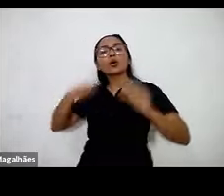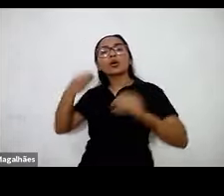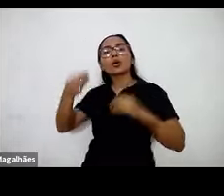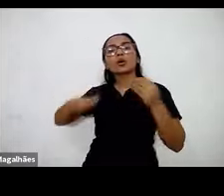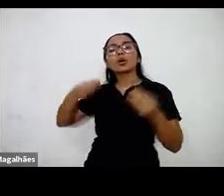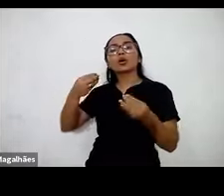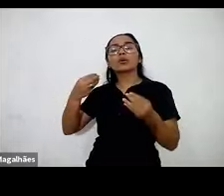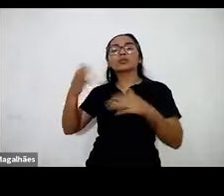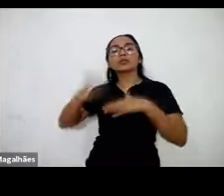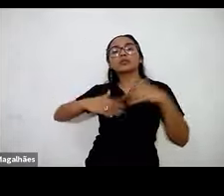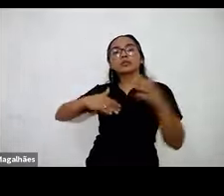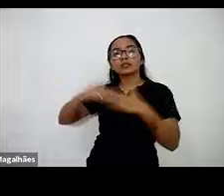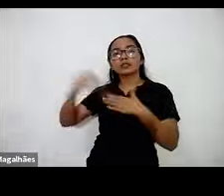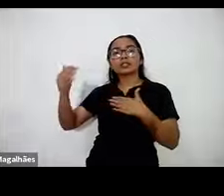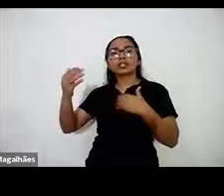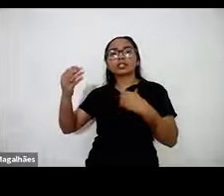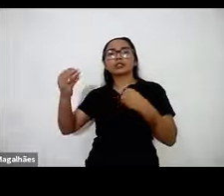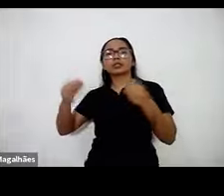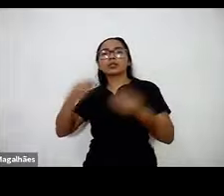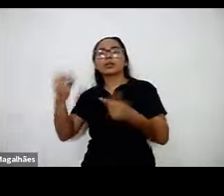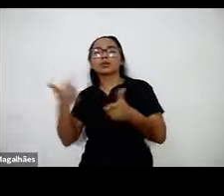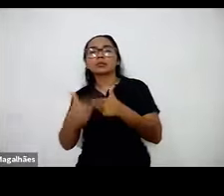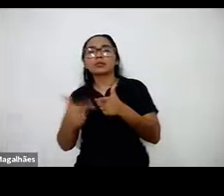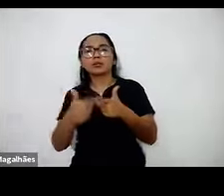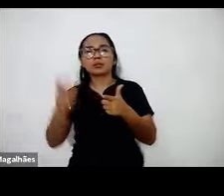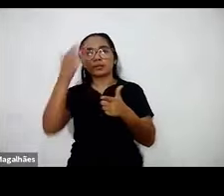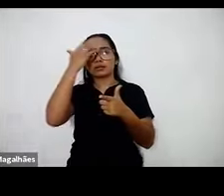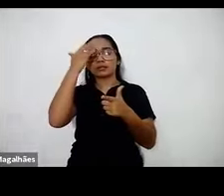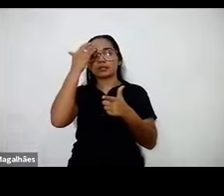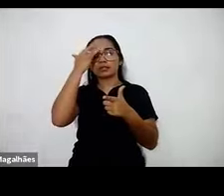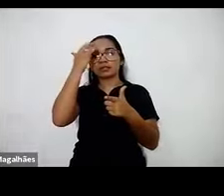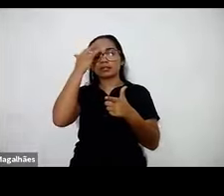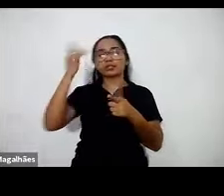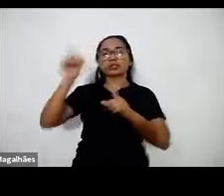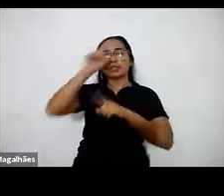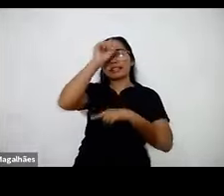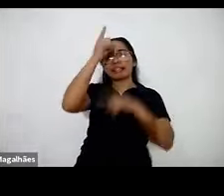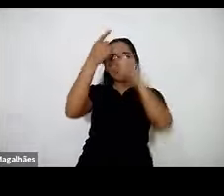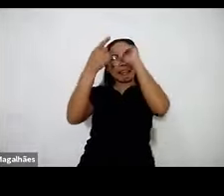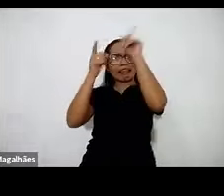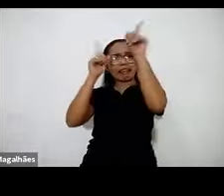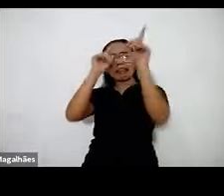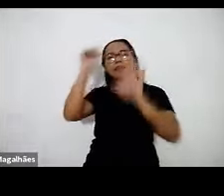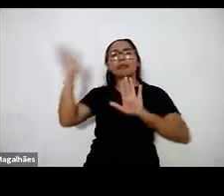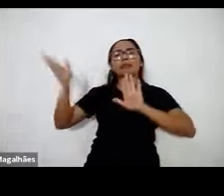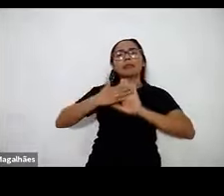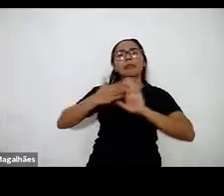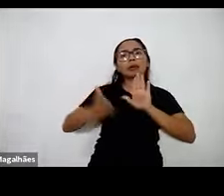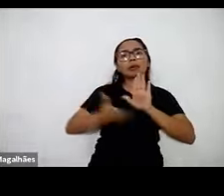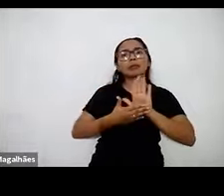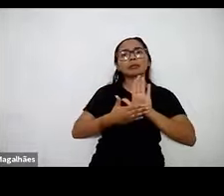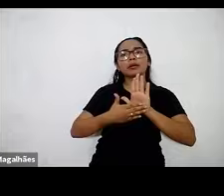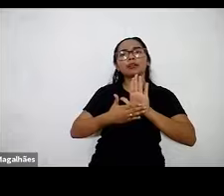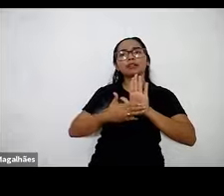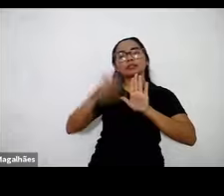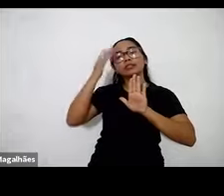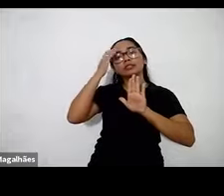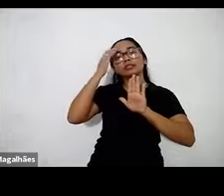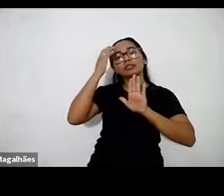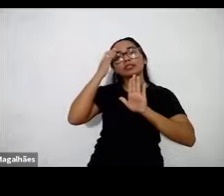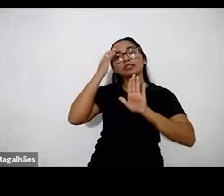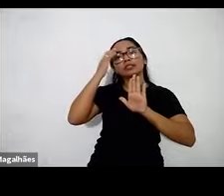das pessoas. A gente não fica numa sala criando ideias, bandeiras de luta. Não, a gente conversa com as